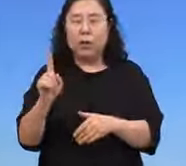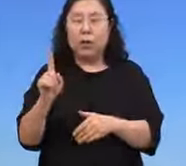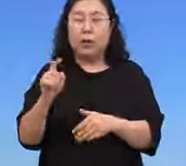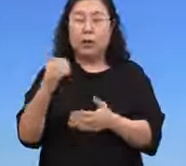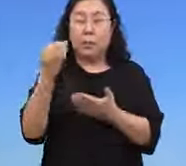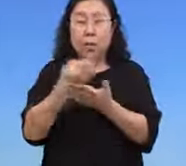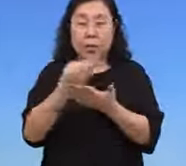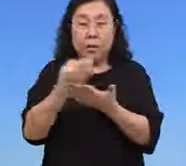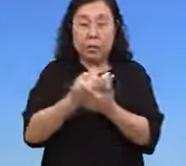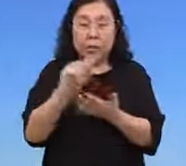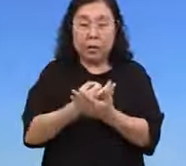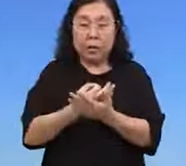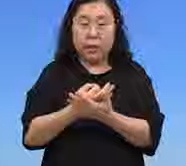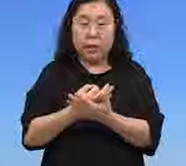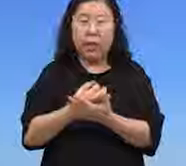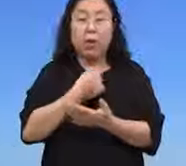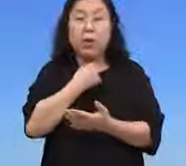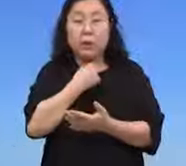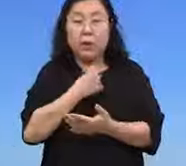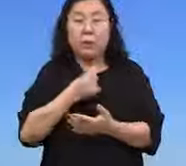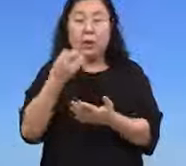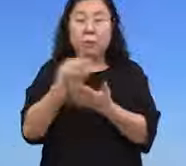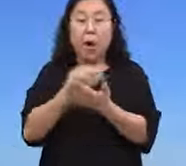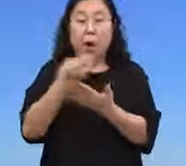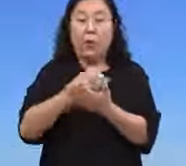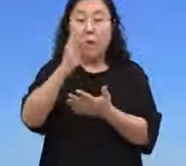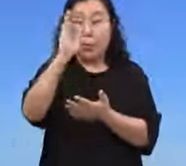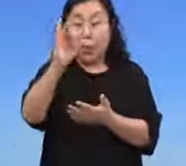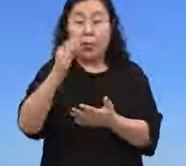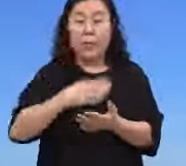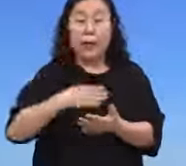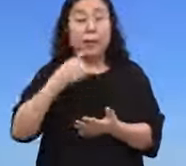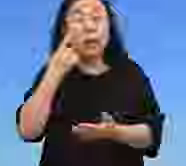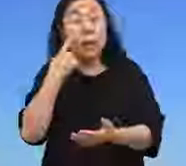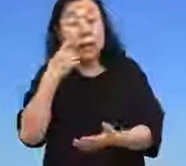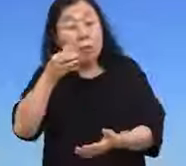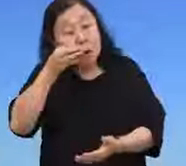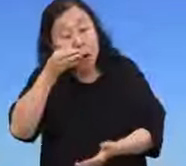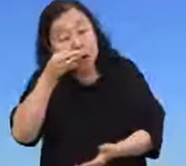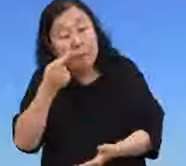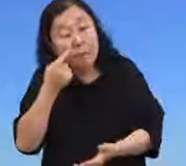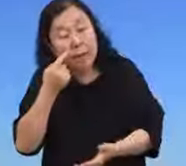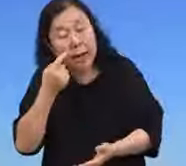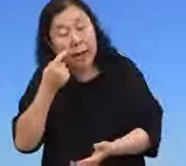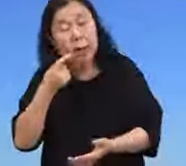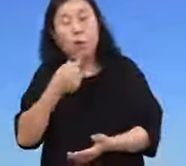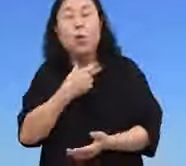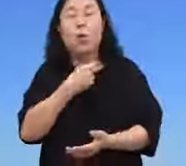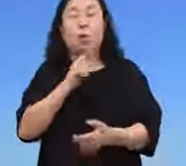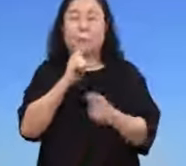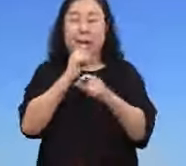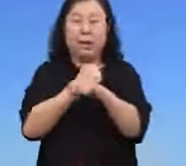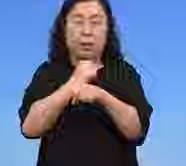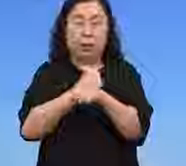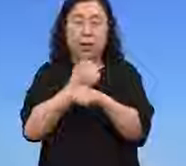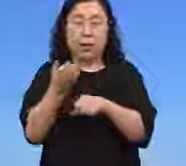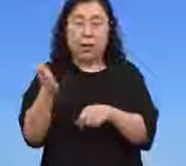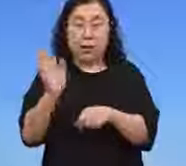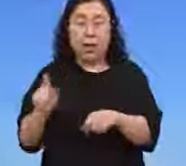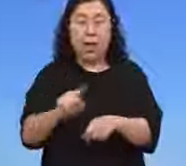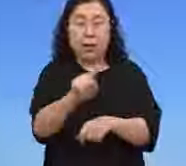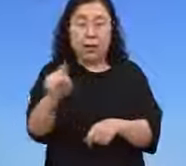한다면 종들에게 번 돈을 내게 보여봐라, 이런 형태로 요구했을 것이다. 그러나